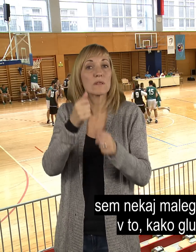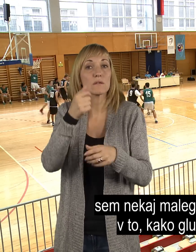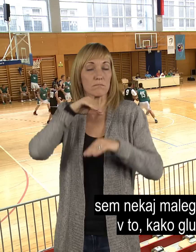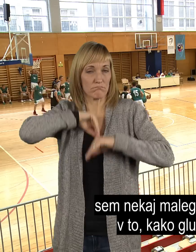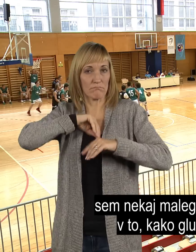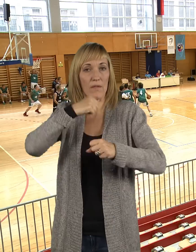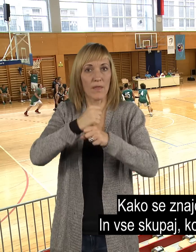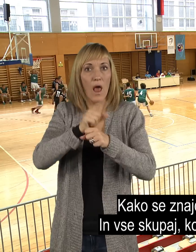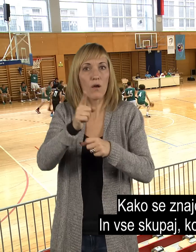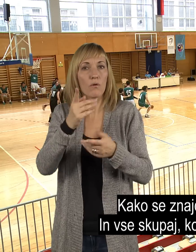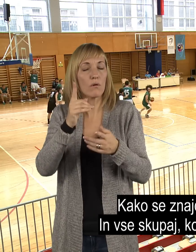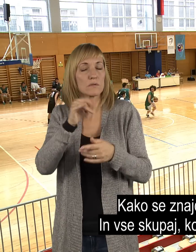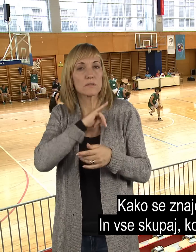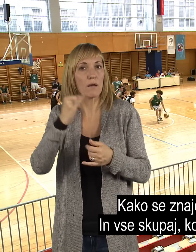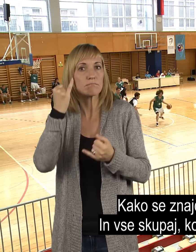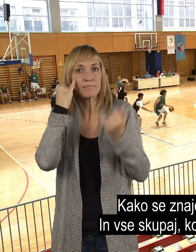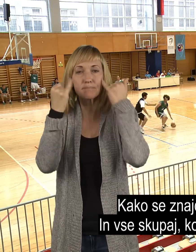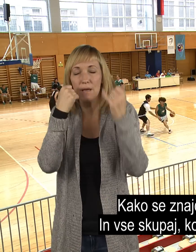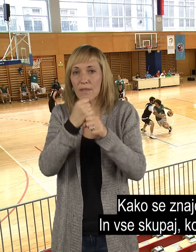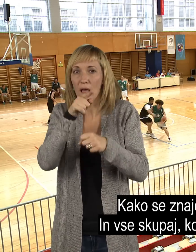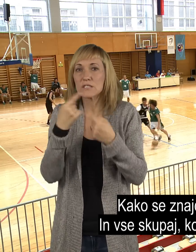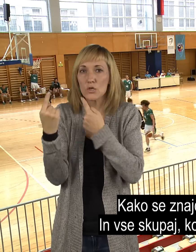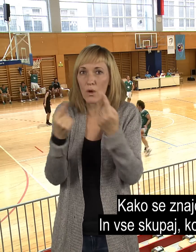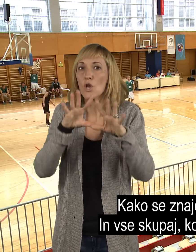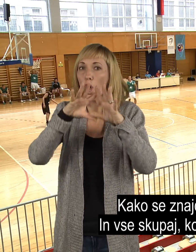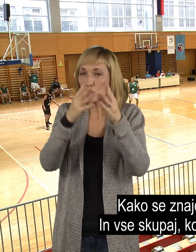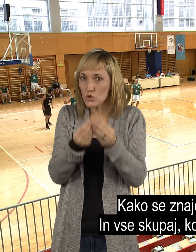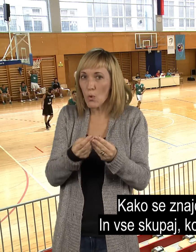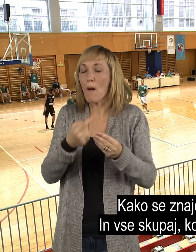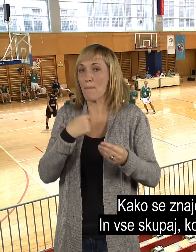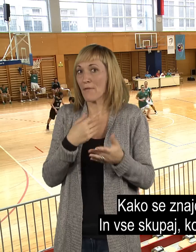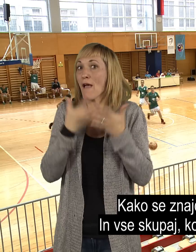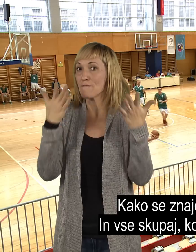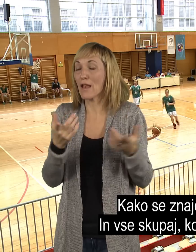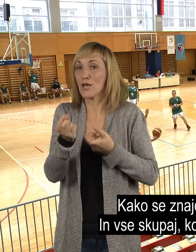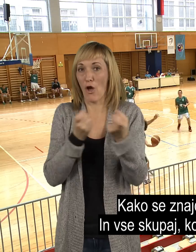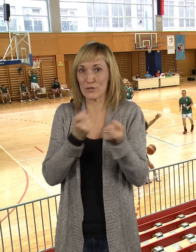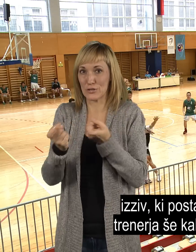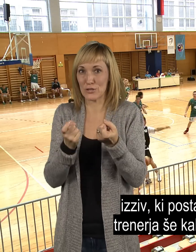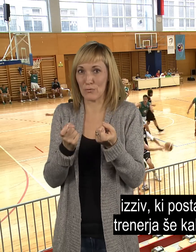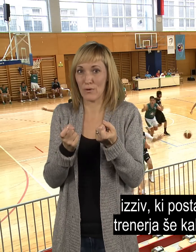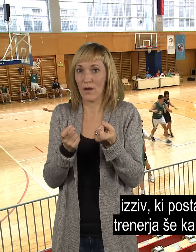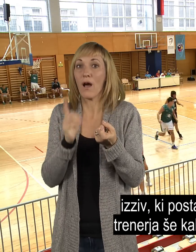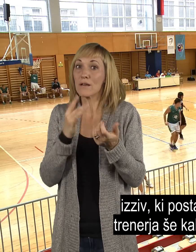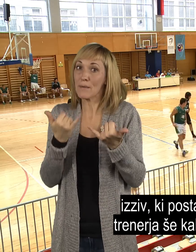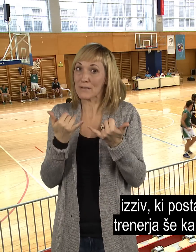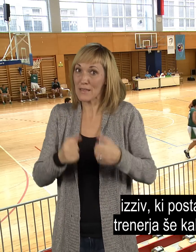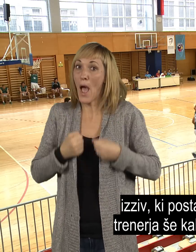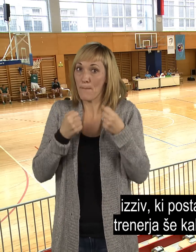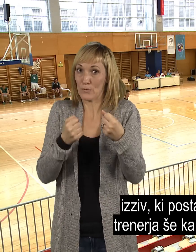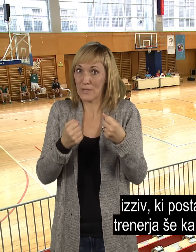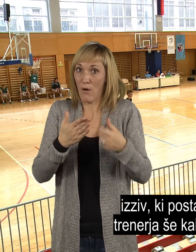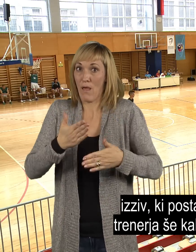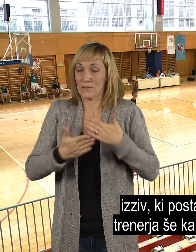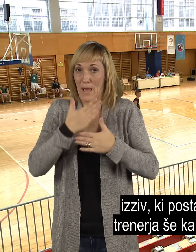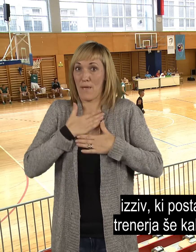športniki delujejo, kako se znajdejo v teh situacijah. In vse skupaj, kot rečeno, mi je velik izziv, ki postavlja pred